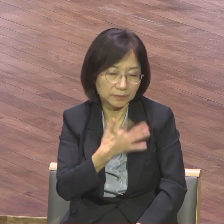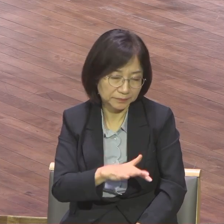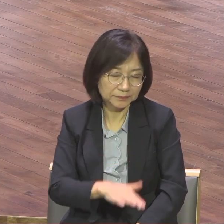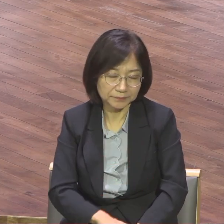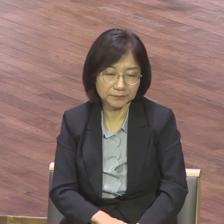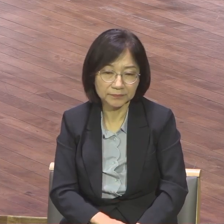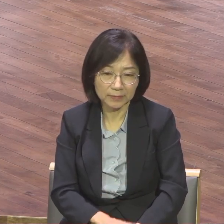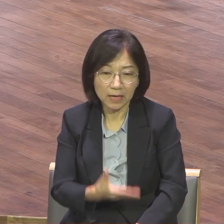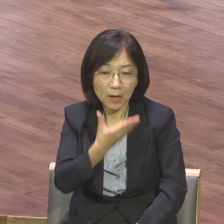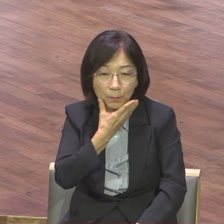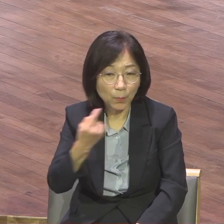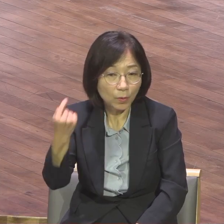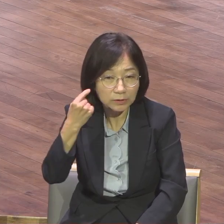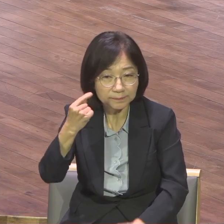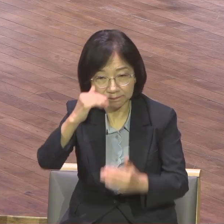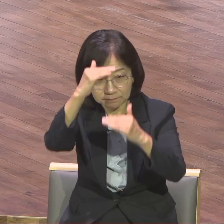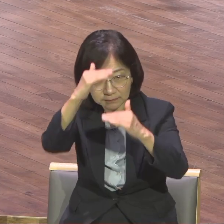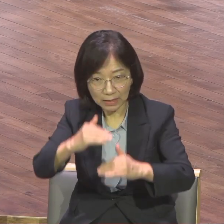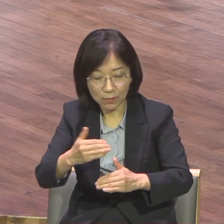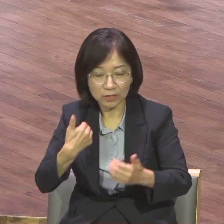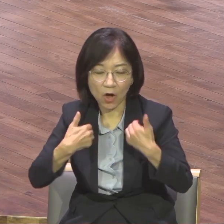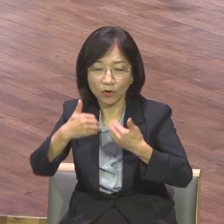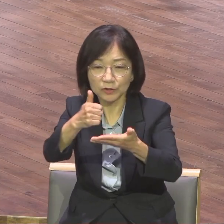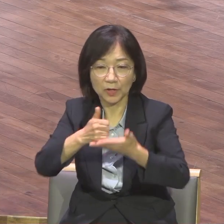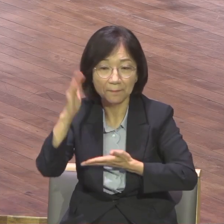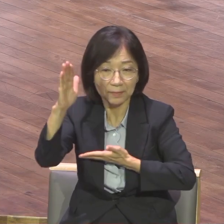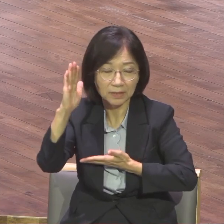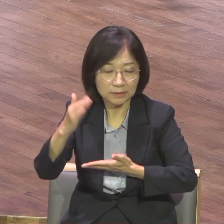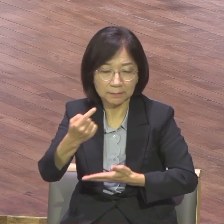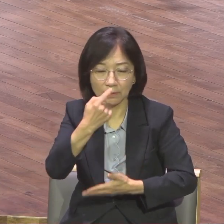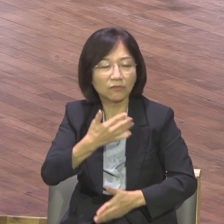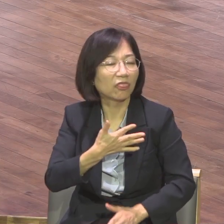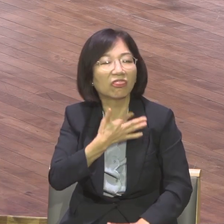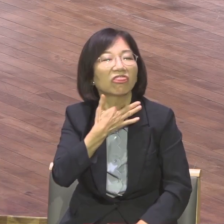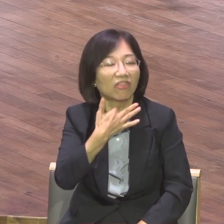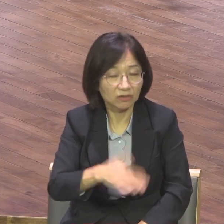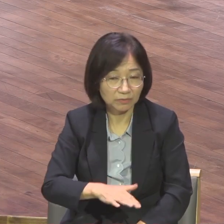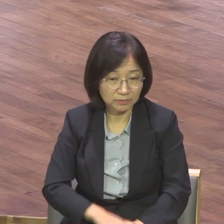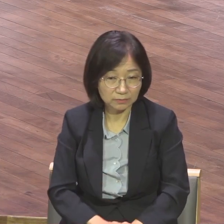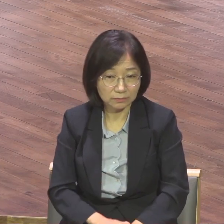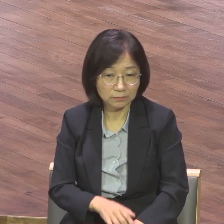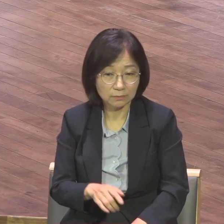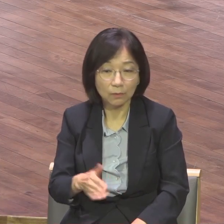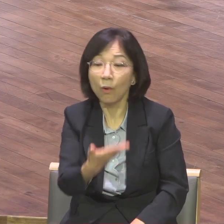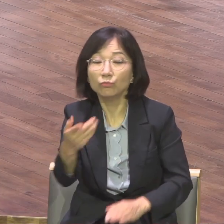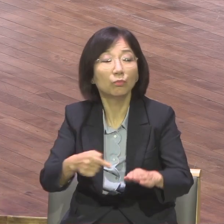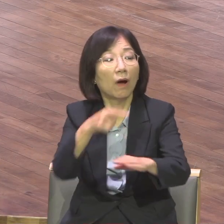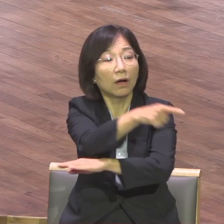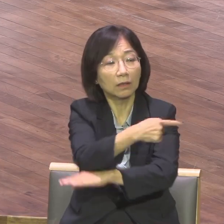합동종 고친적 통합적 목사가 영접해서 던져봐 할 수 있는 목사 있는가 물어보라 가보라니까.